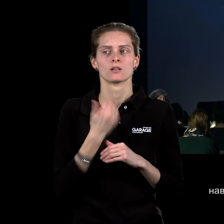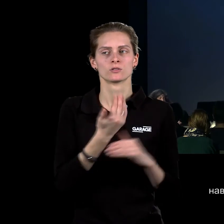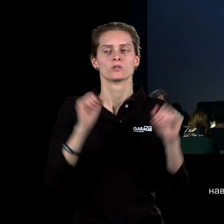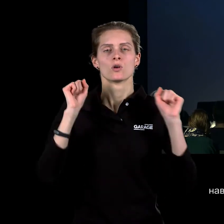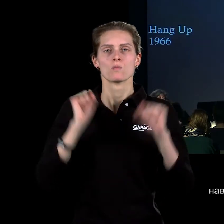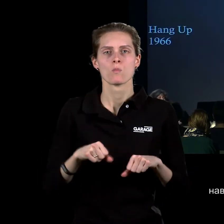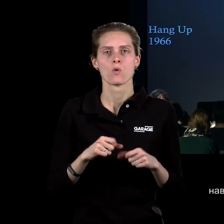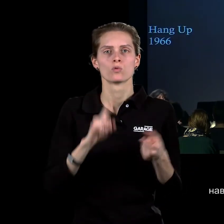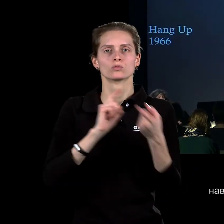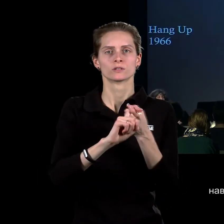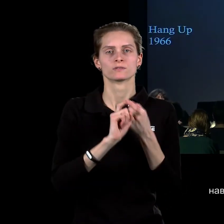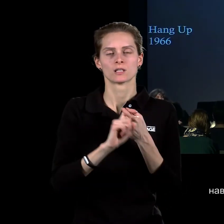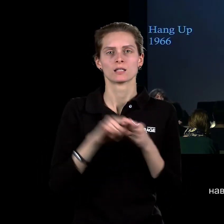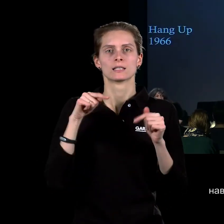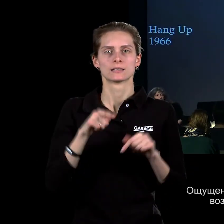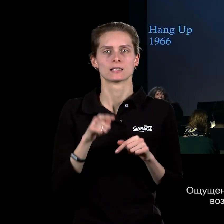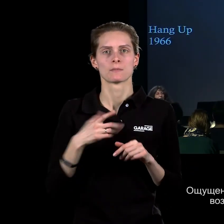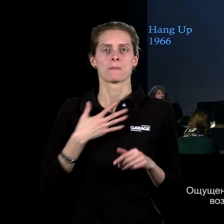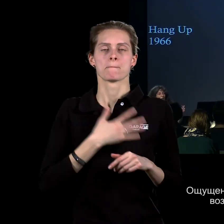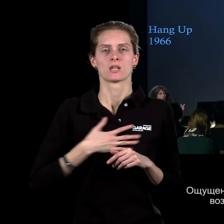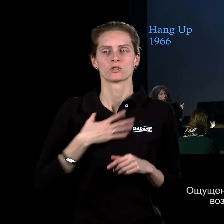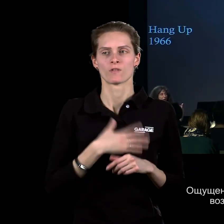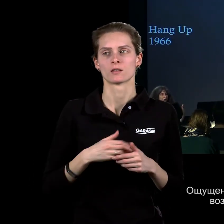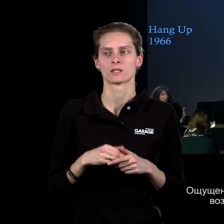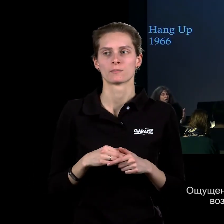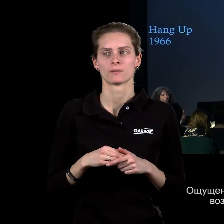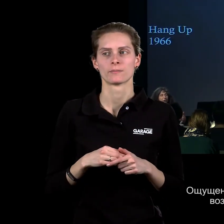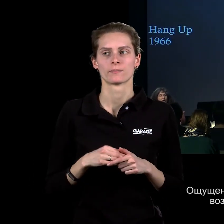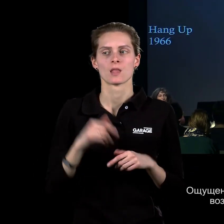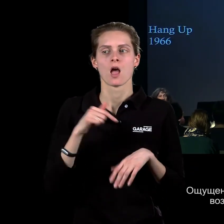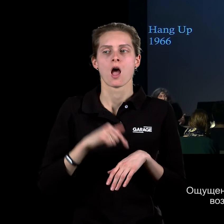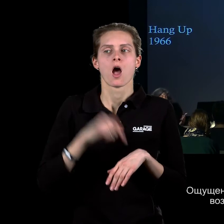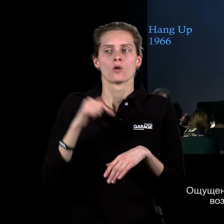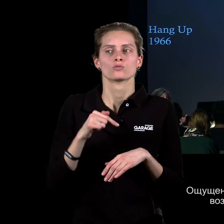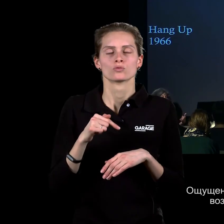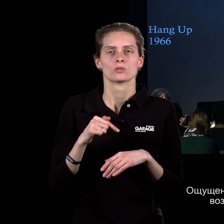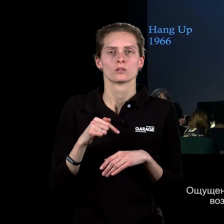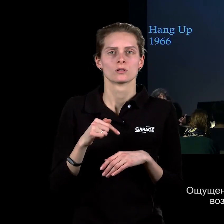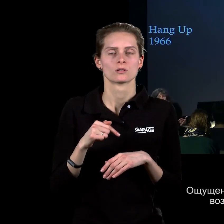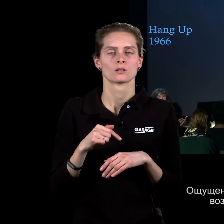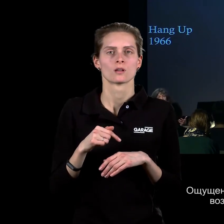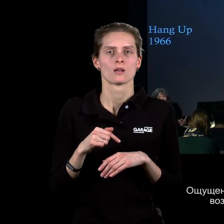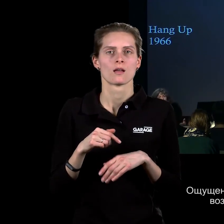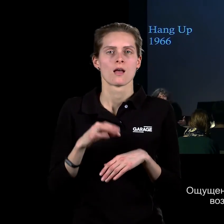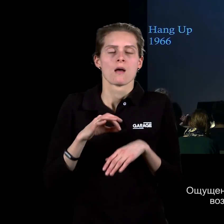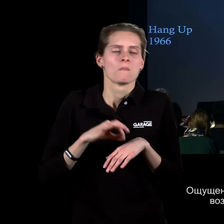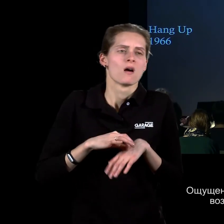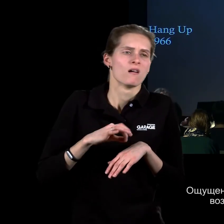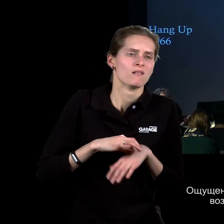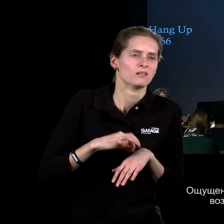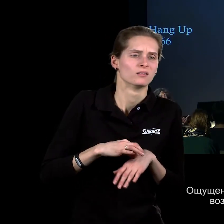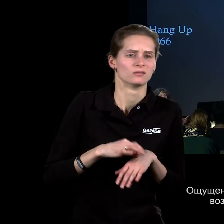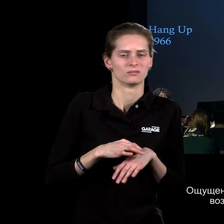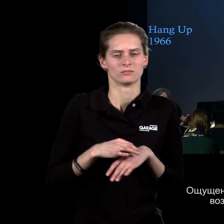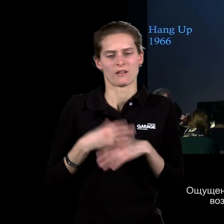их, наверное, связать с этими переживаниями. И как бы, ощущение даже как бы, болезненности, да,